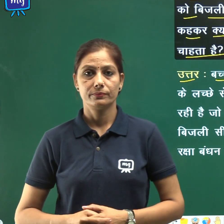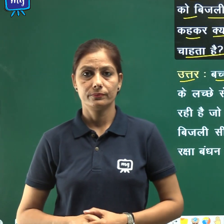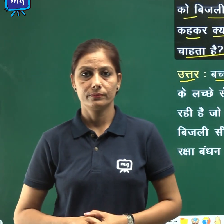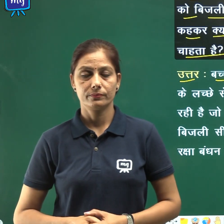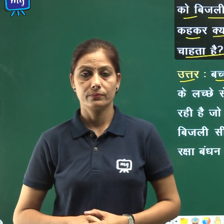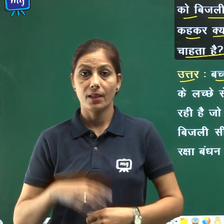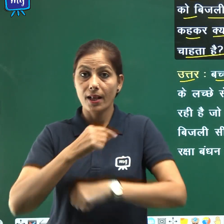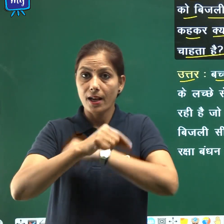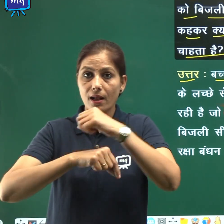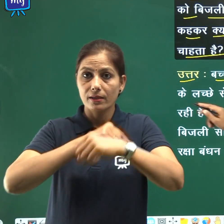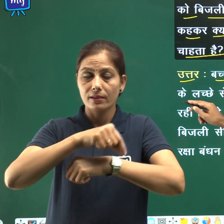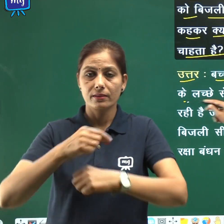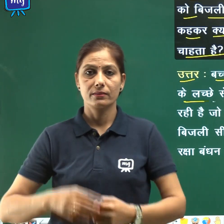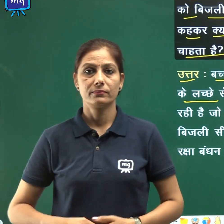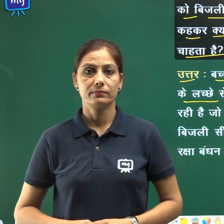राखी के